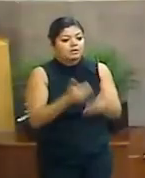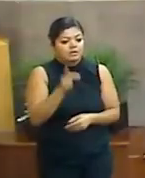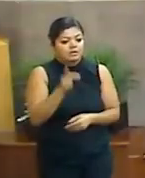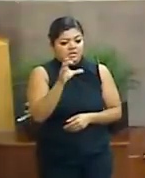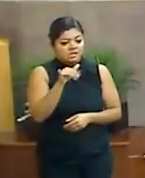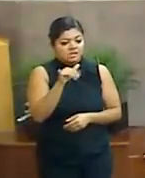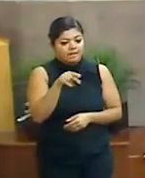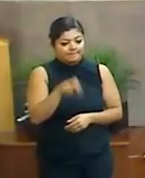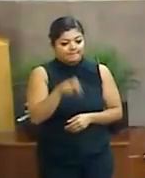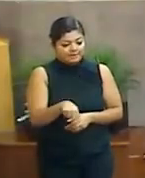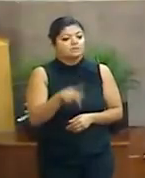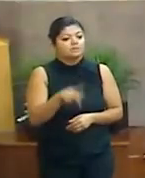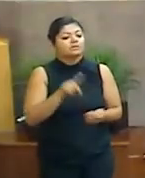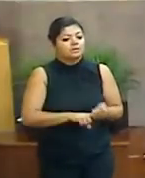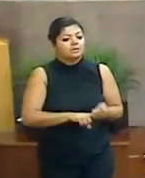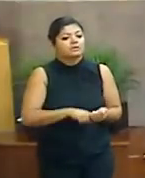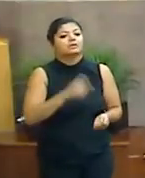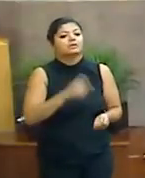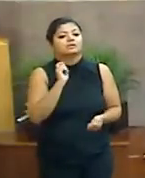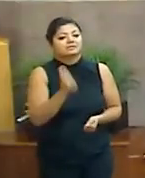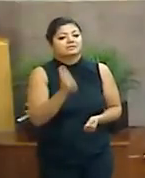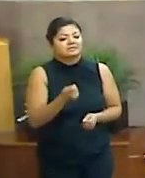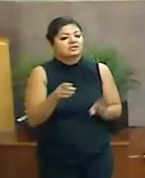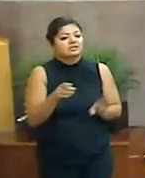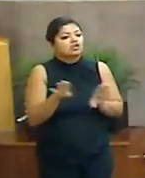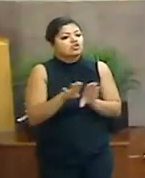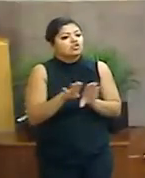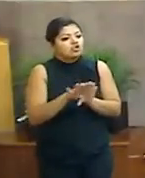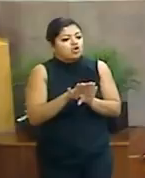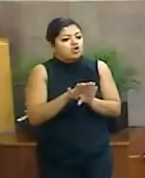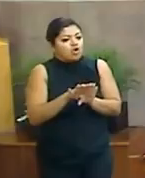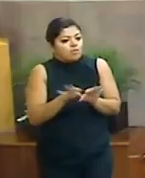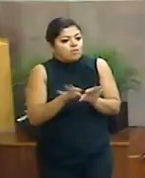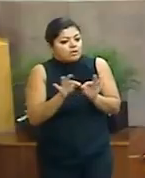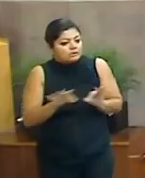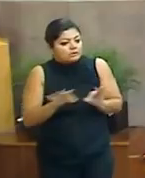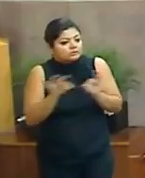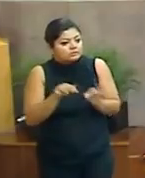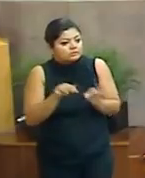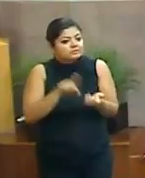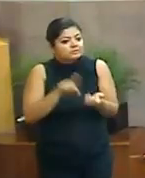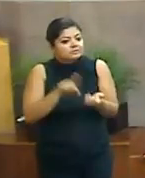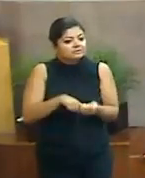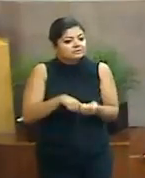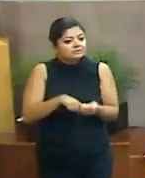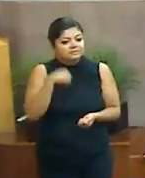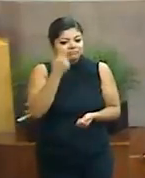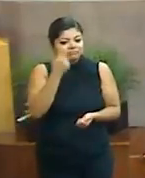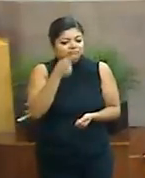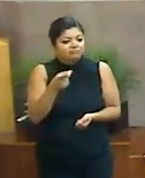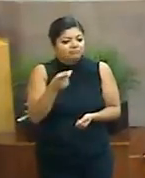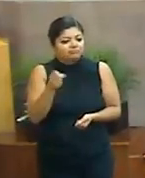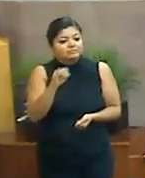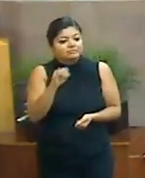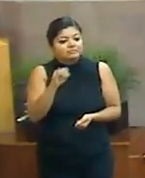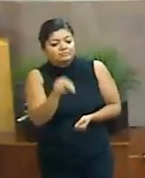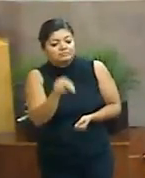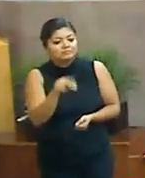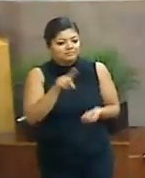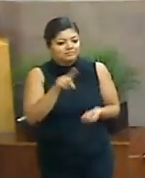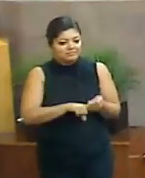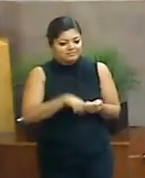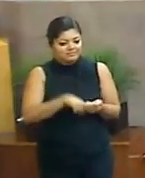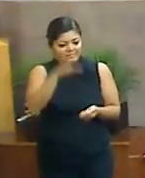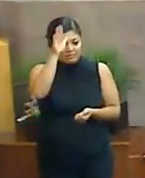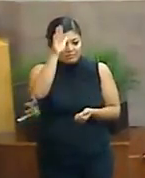dictamen incluido el consejo general local transit asiaín forma tal que así nos va a torear las causales de improcedencia establecidas en el punto de acuerdo